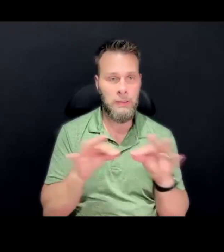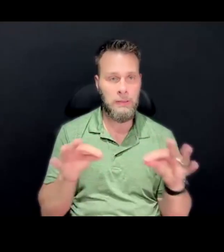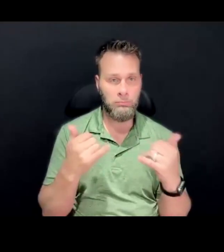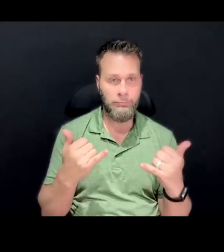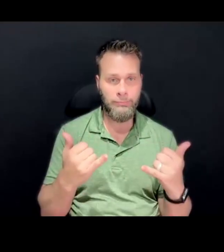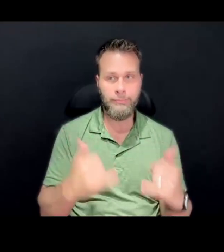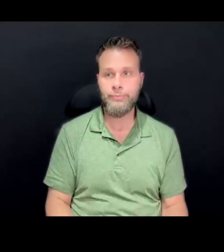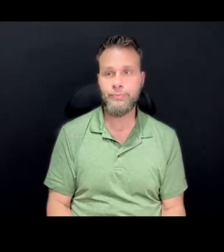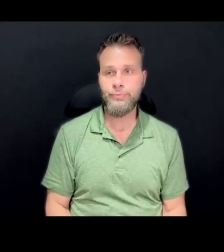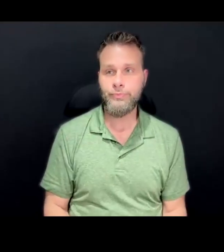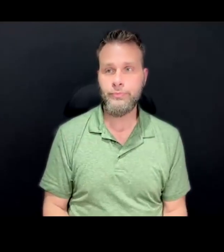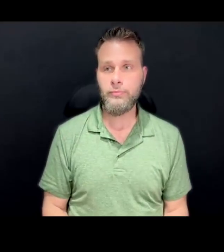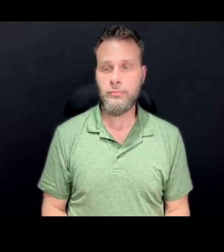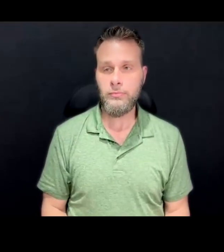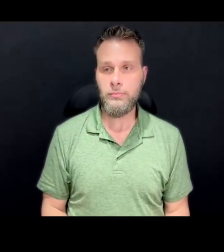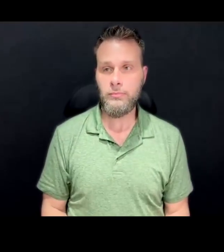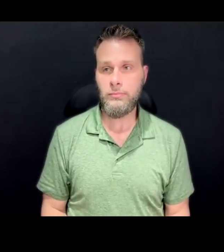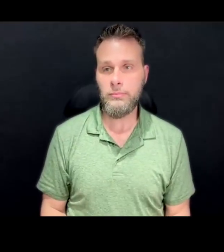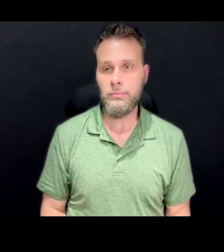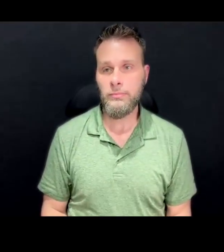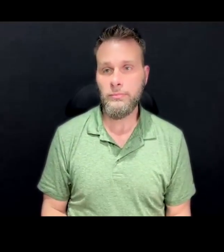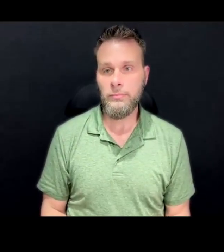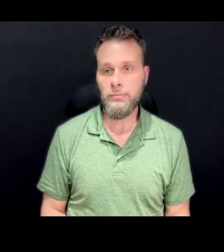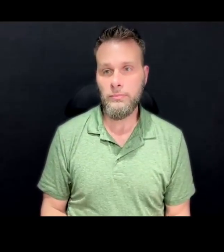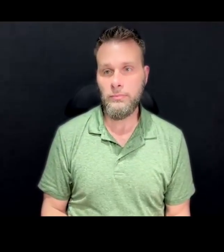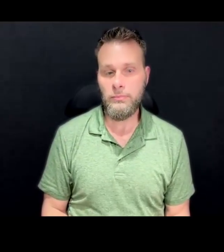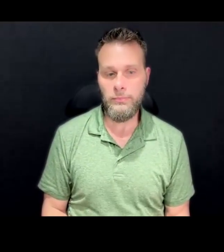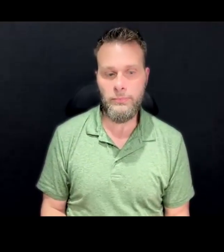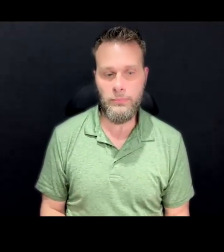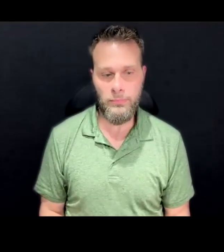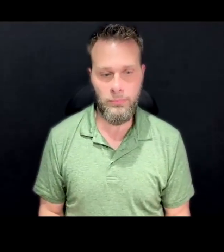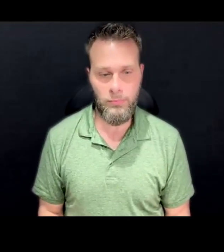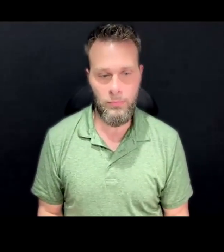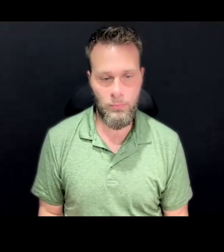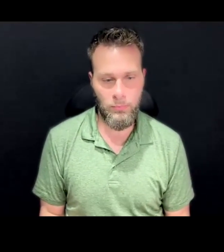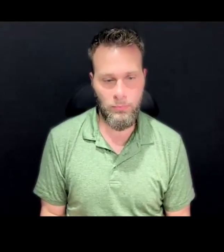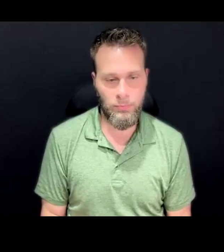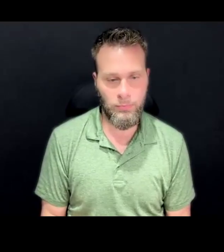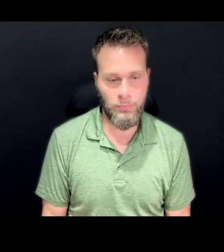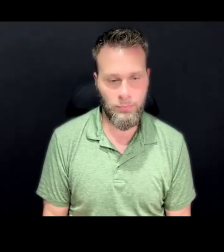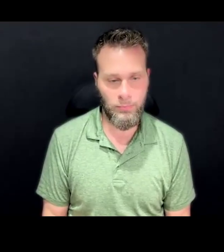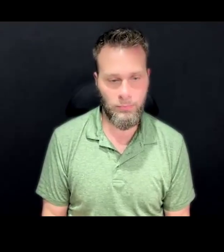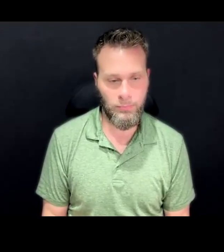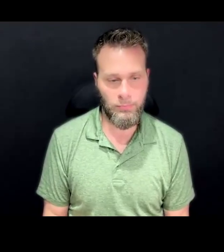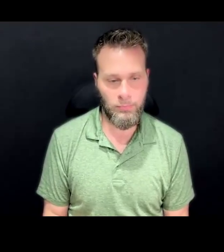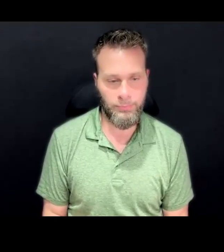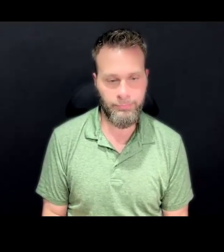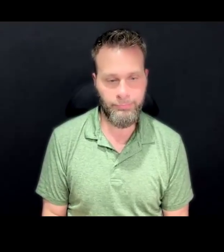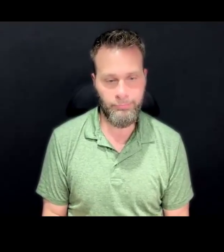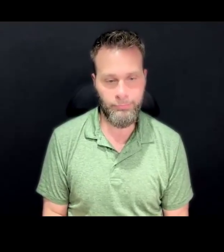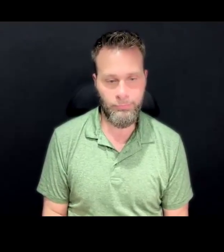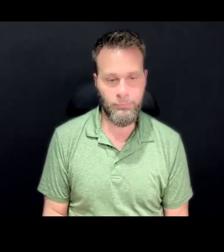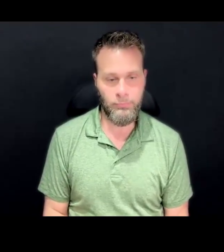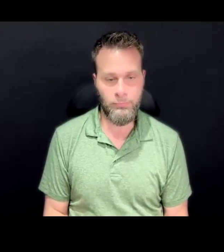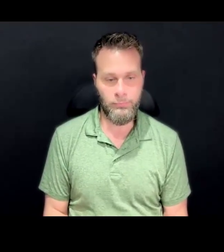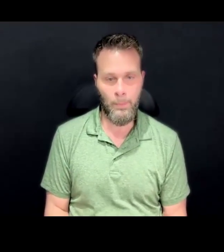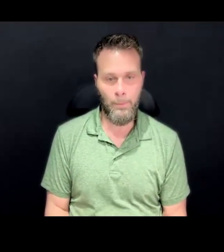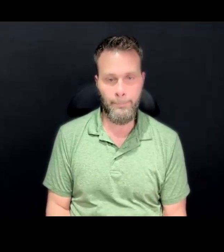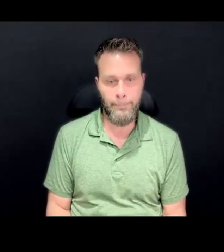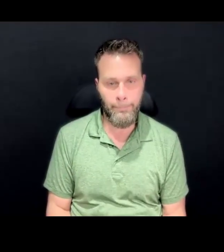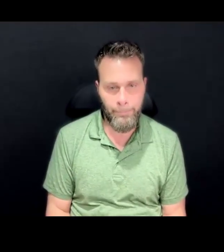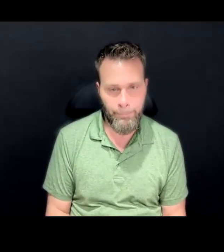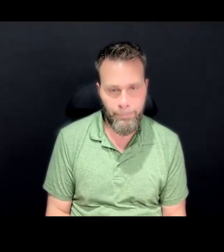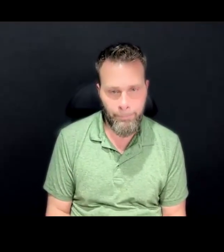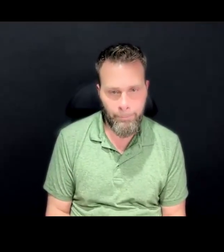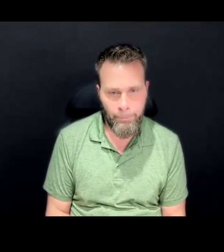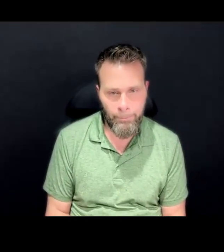vle faut que moi j'ai l'école là et puis pour qu'à transférer toutes données liées dans l'autre l'école là parce que